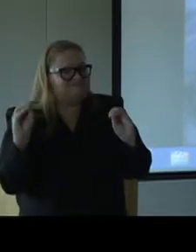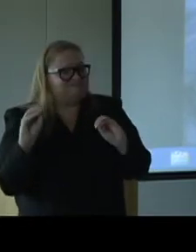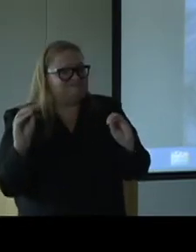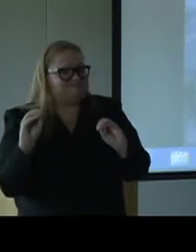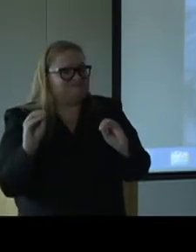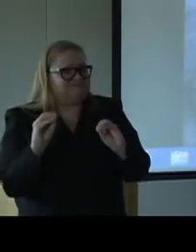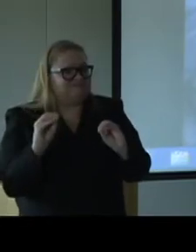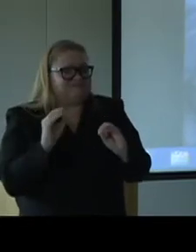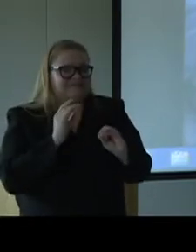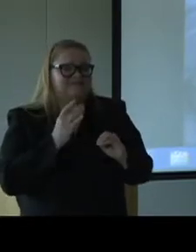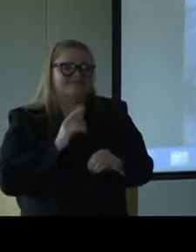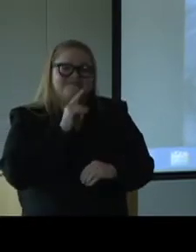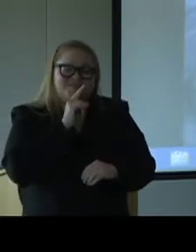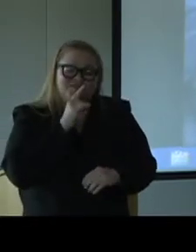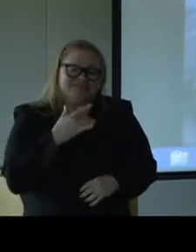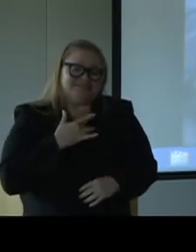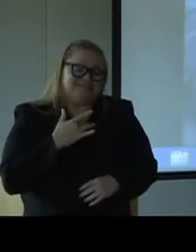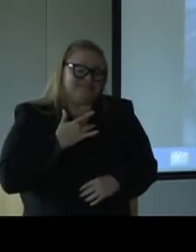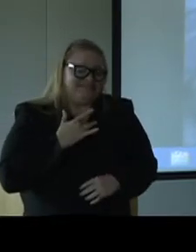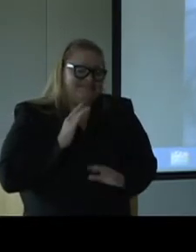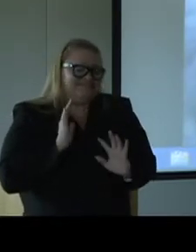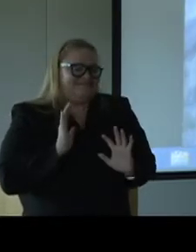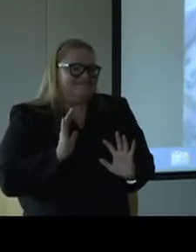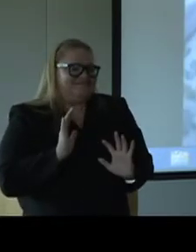De verdad, gracias. Ay, de nada.